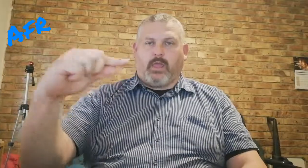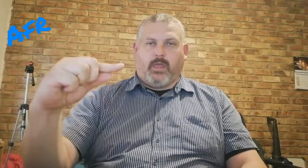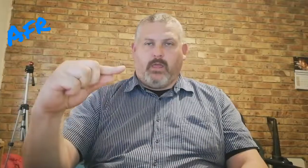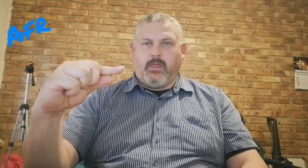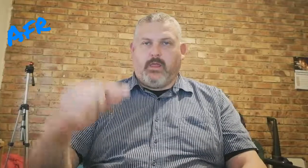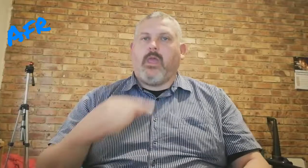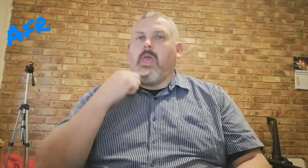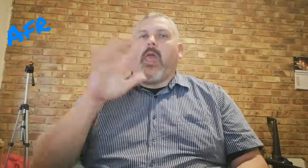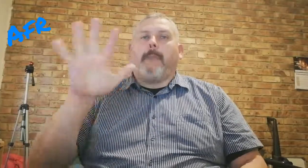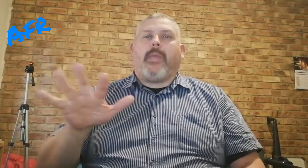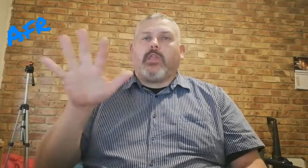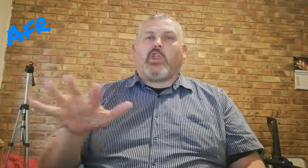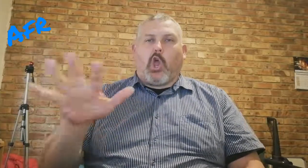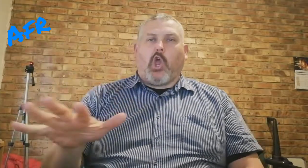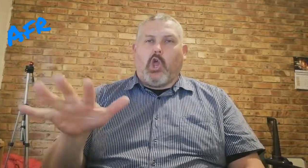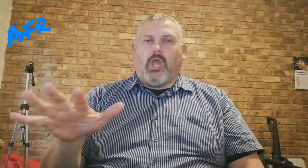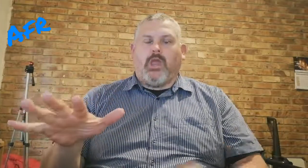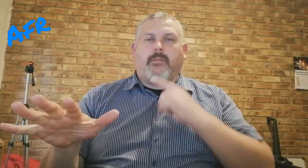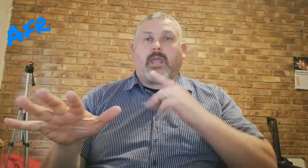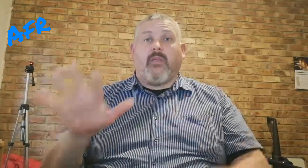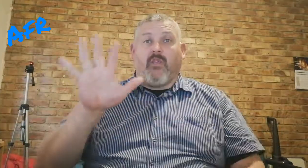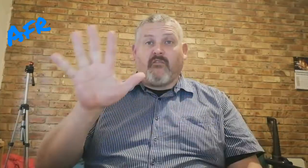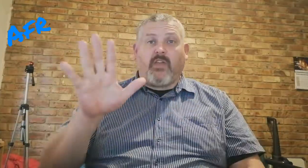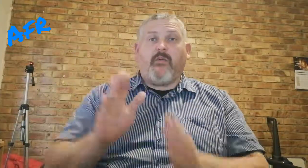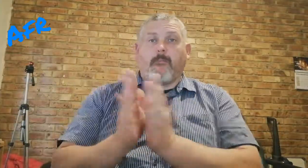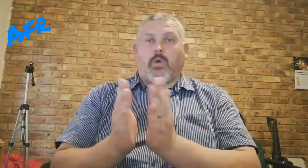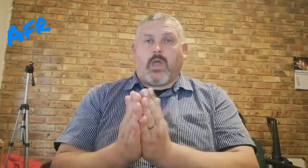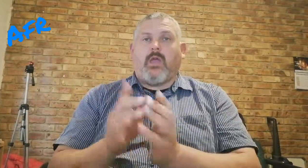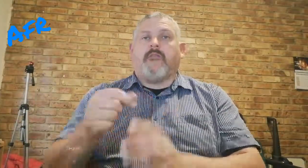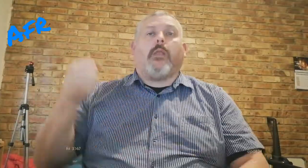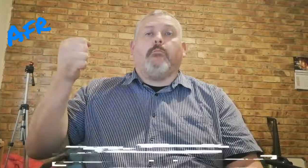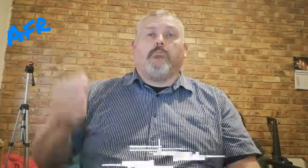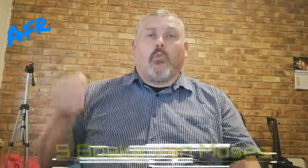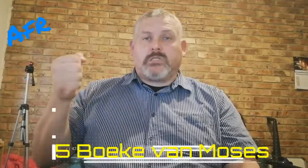Ja. Pentateuch. Dit zijn 5 boeken van Mozes.